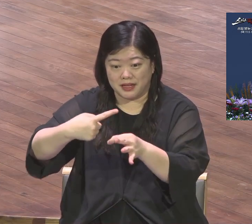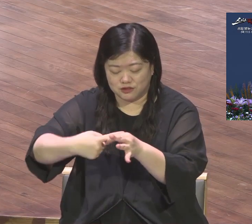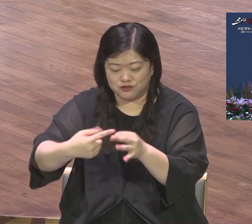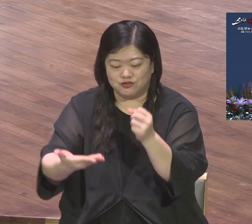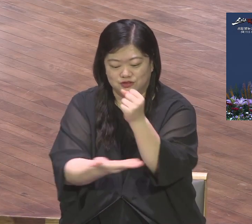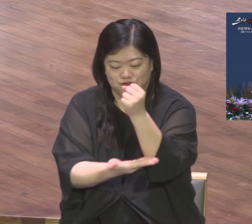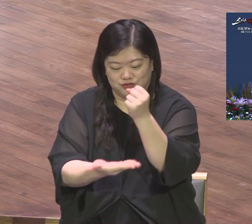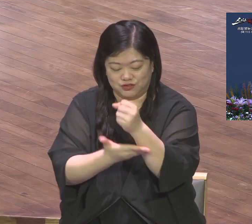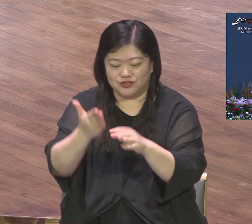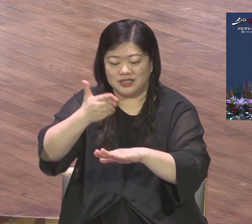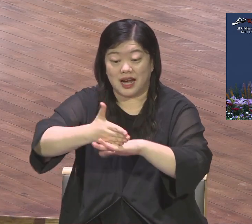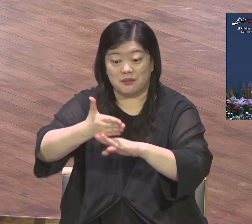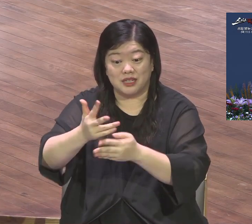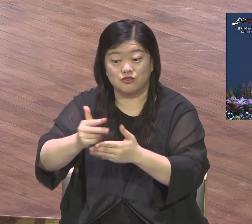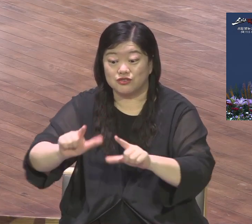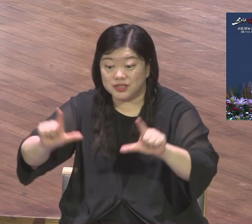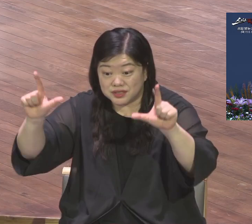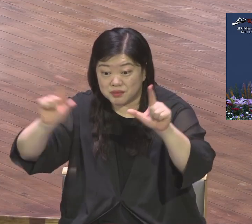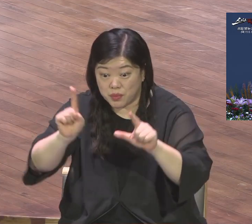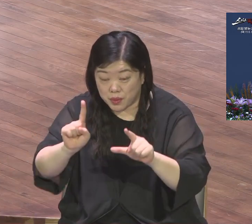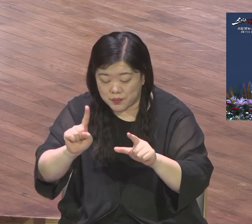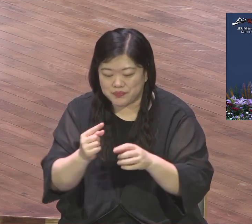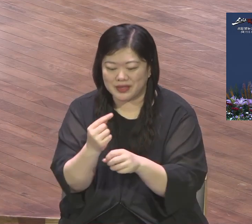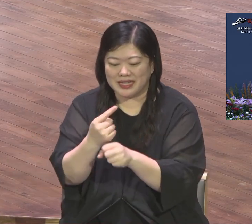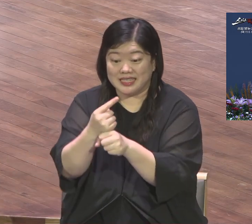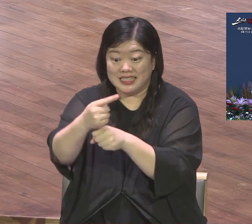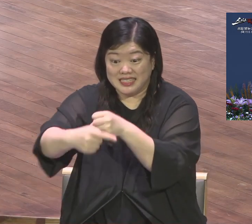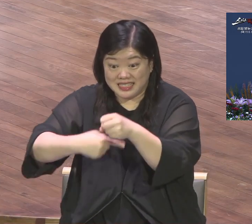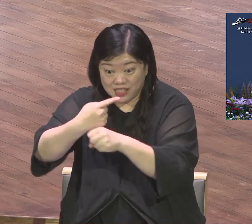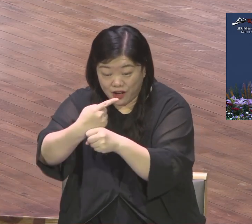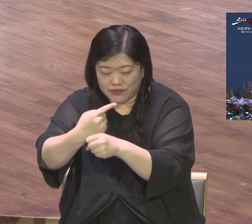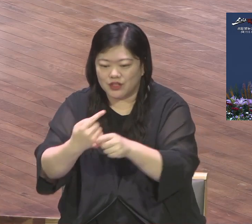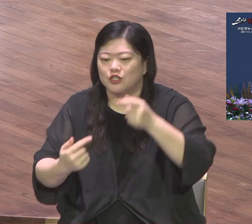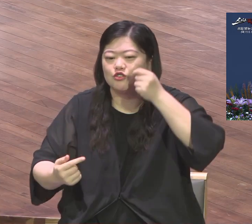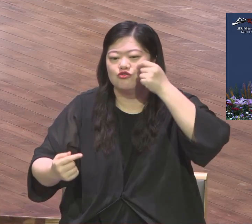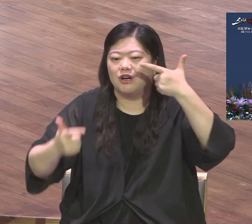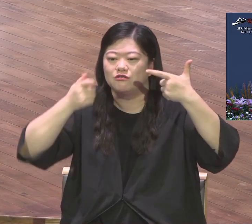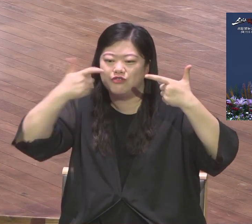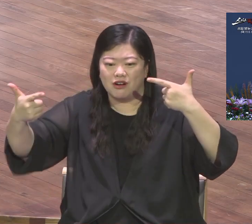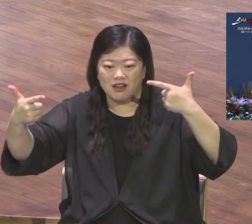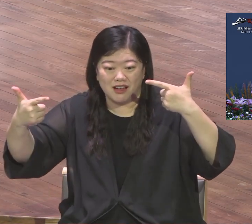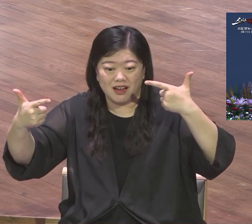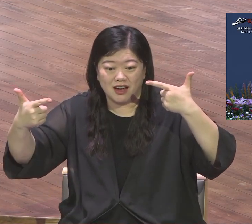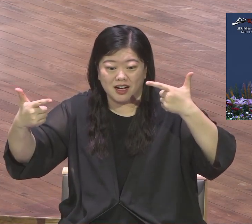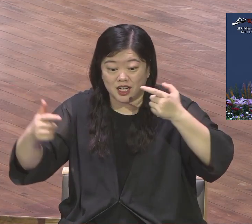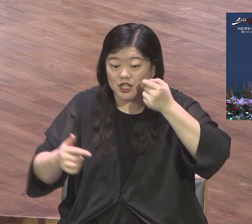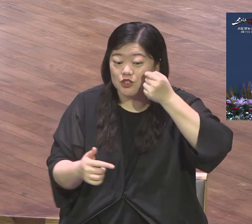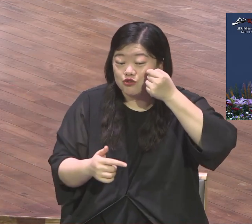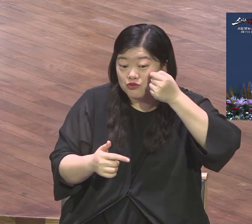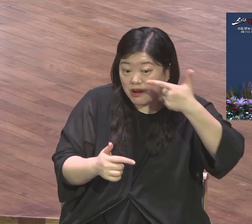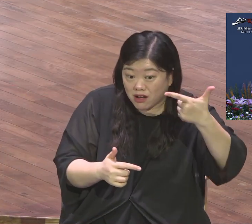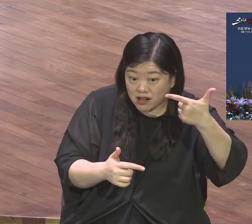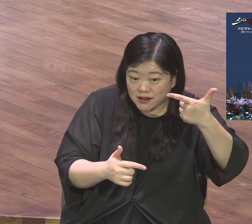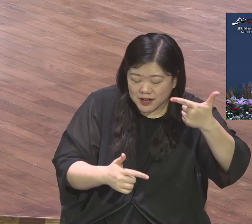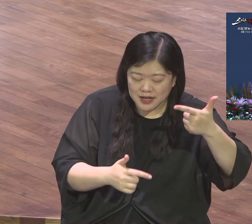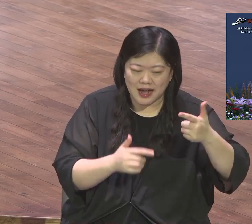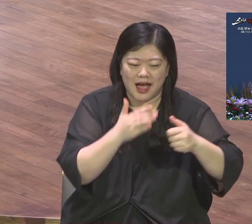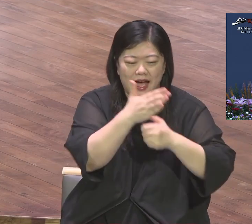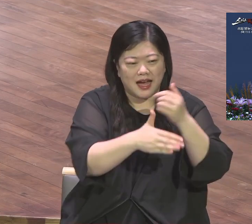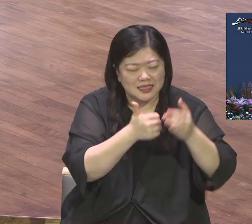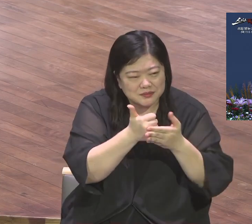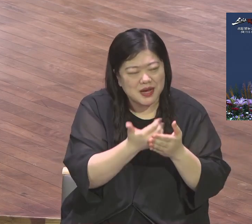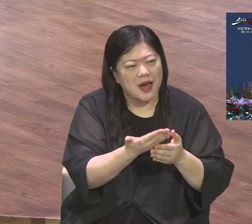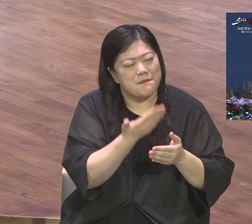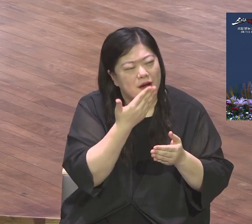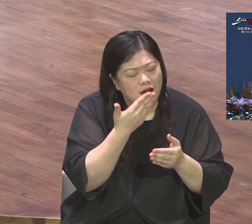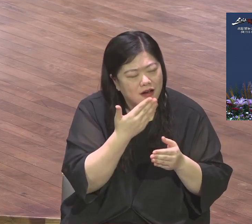2024년 상반기 동안 1월달부터 6월달, 6월 말까지 하나님께서 먹을 것, 입을